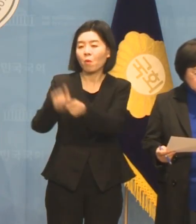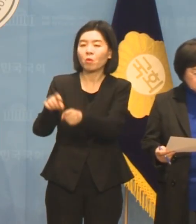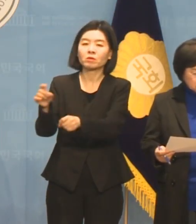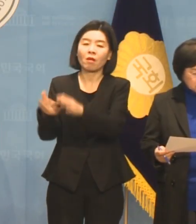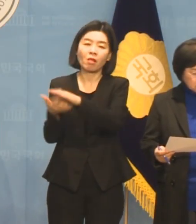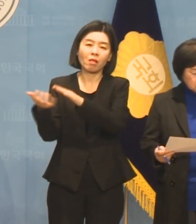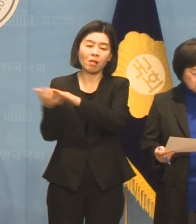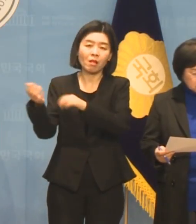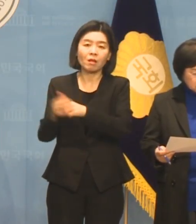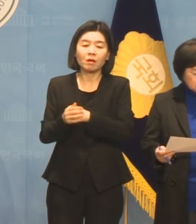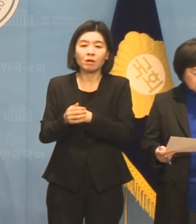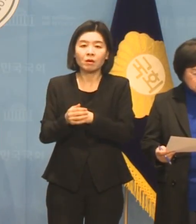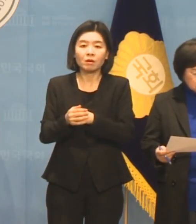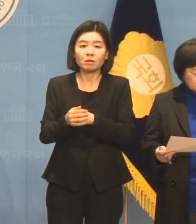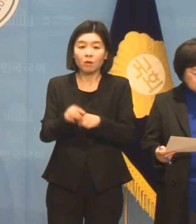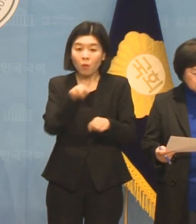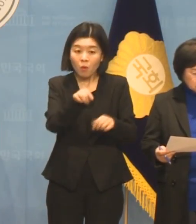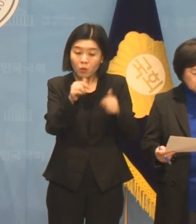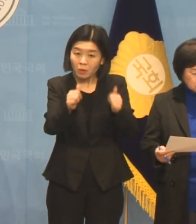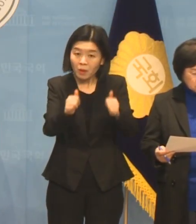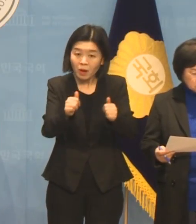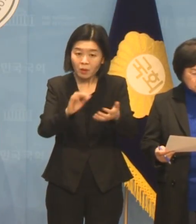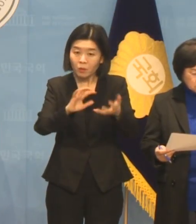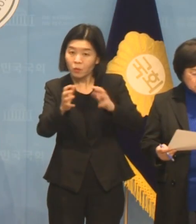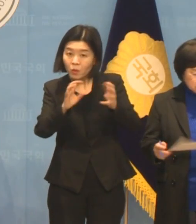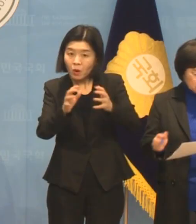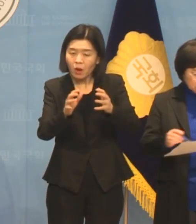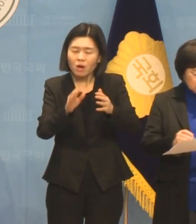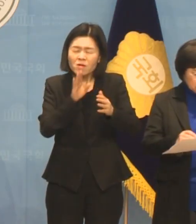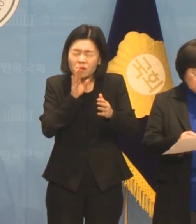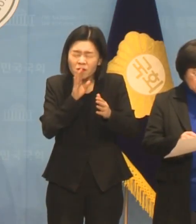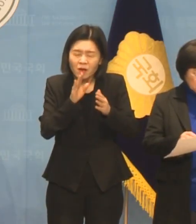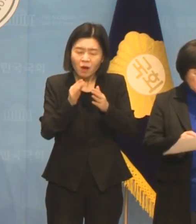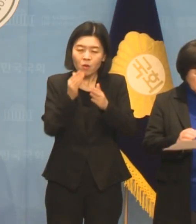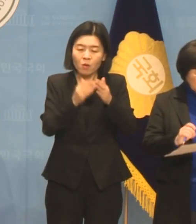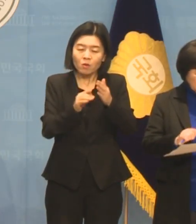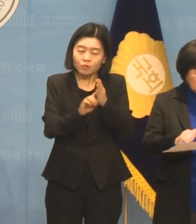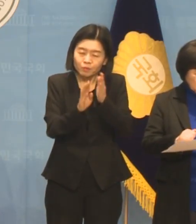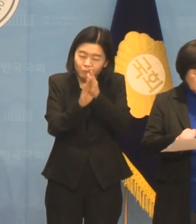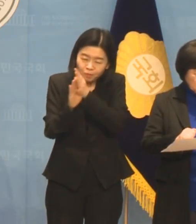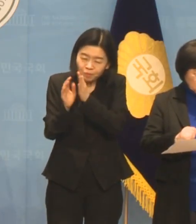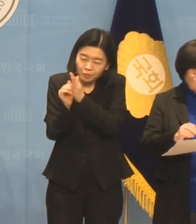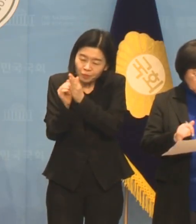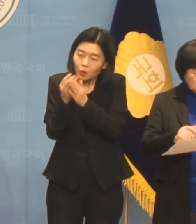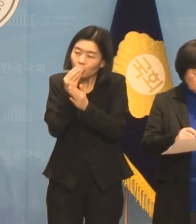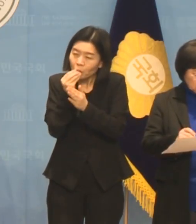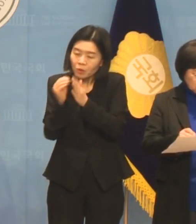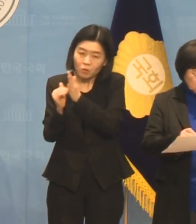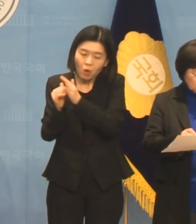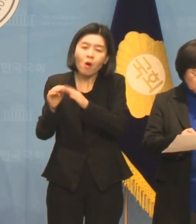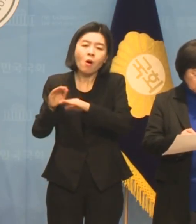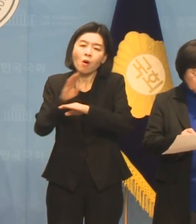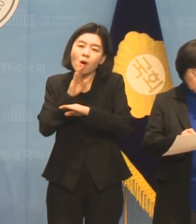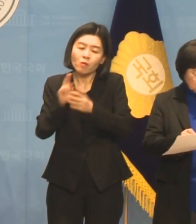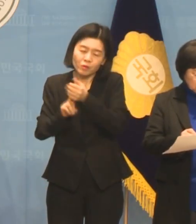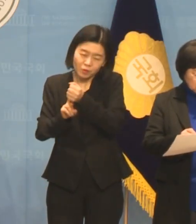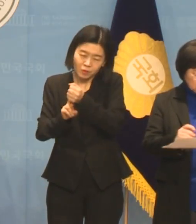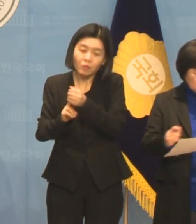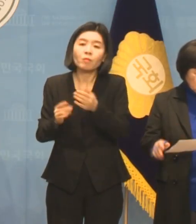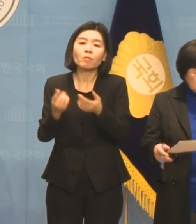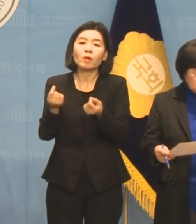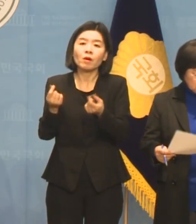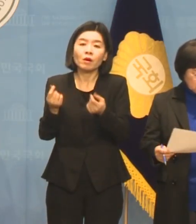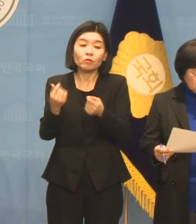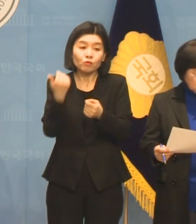평의는 연구원조차 배석할 수 없는 철저히 비공개된 절차입니다. 이는 어떤 외부의 압력이나 시류에도 흔들리지 않고